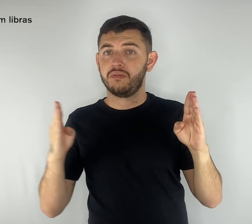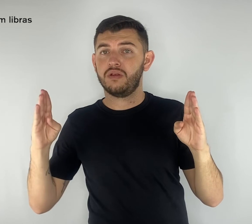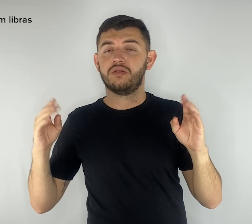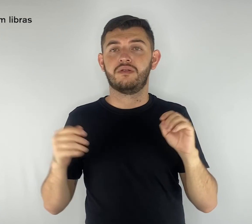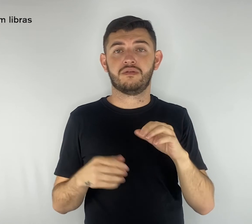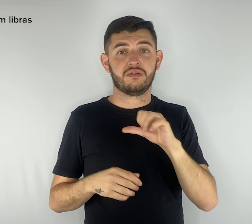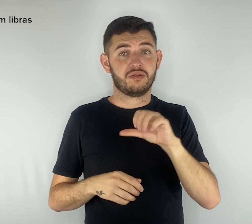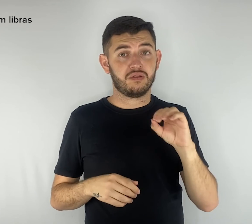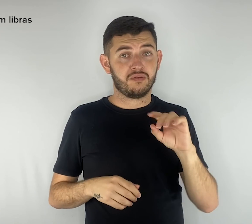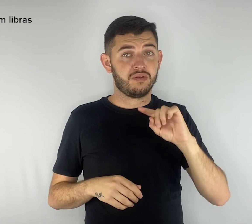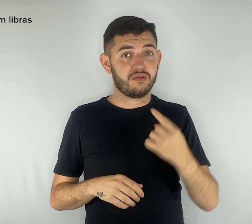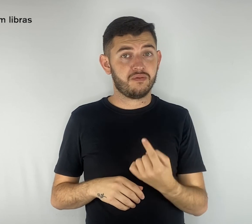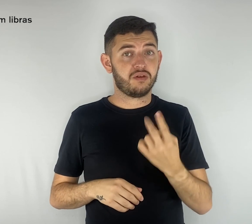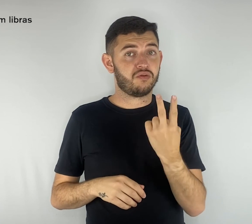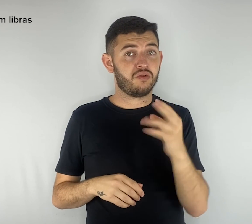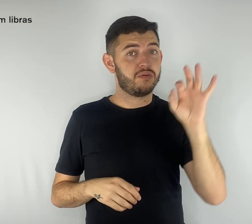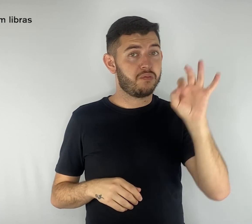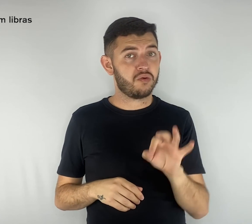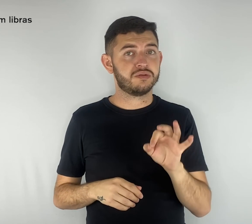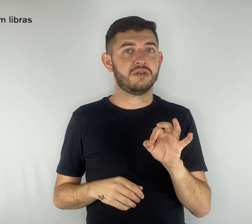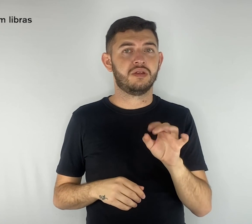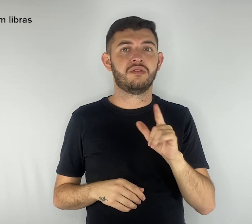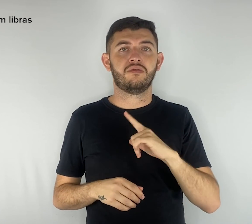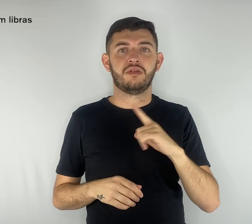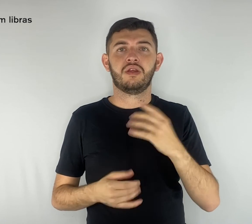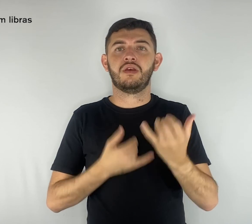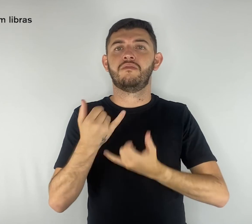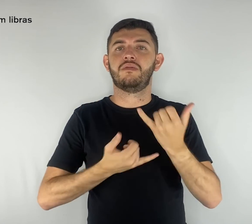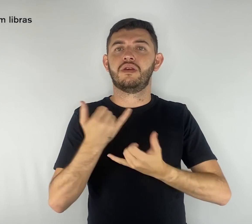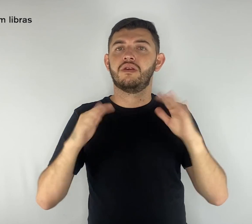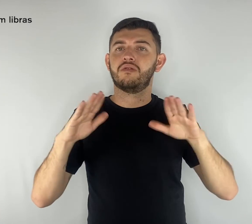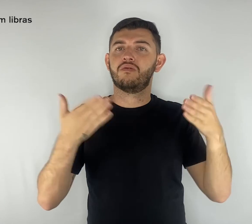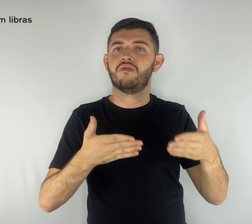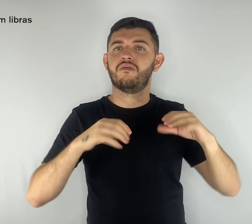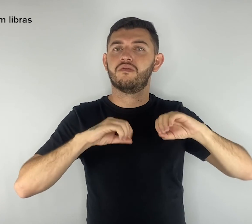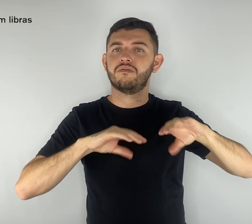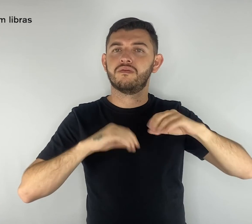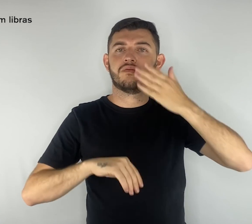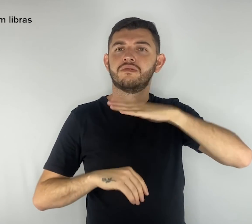biblioteca. 90,2% têm brinquedos para educação infantil.